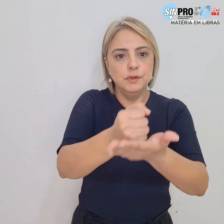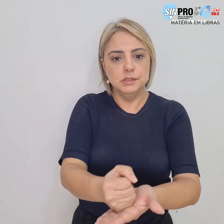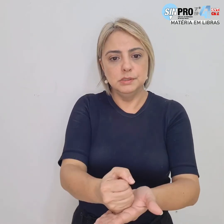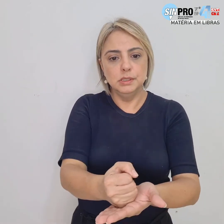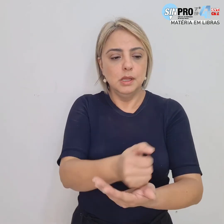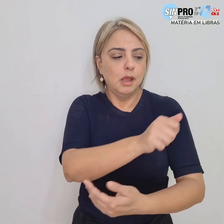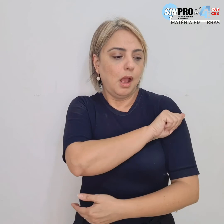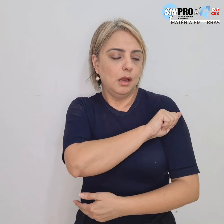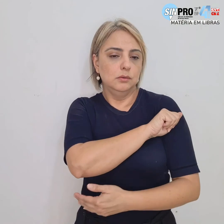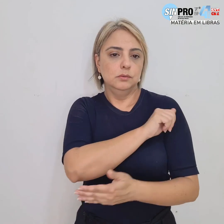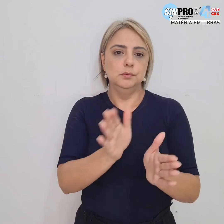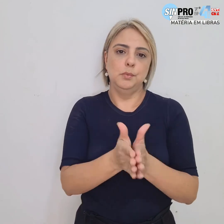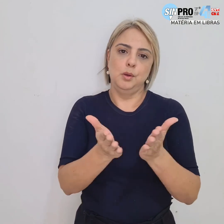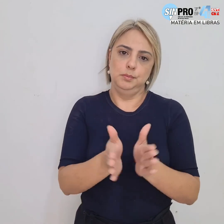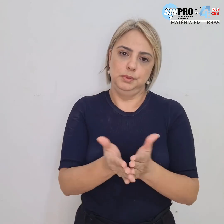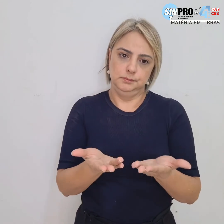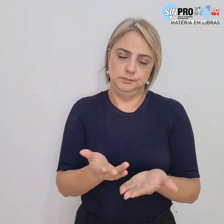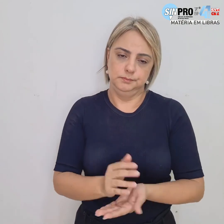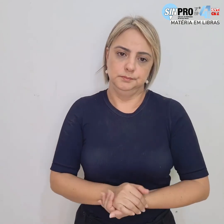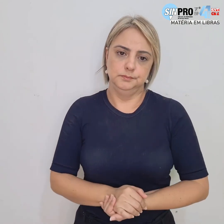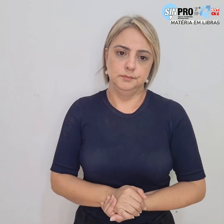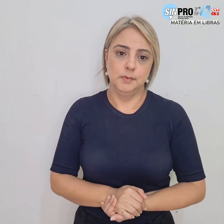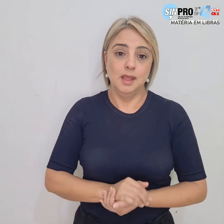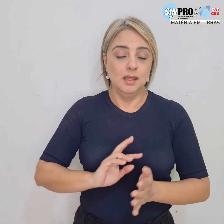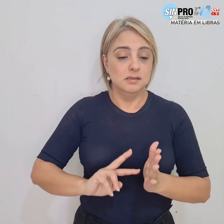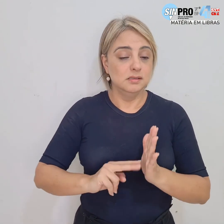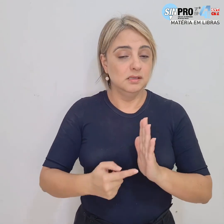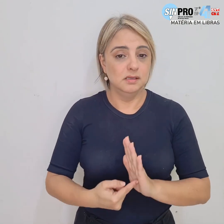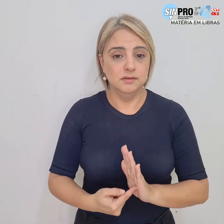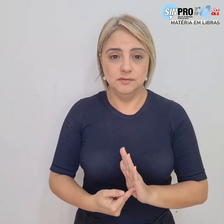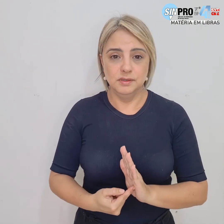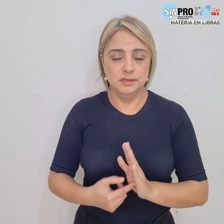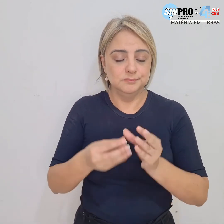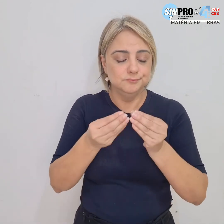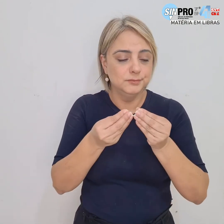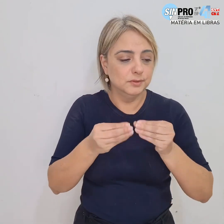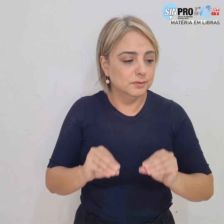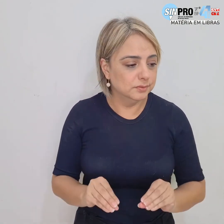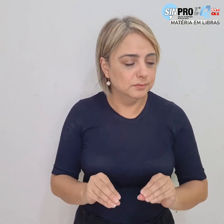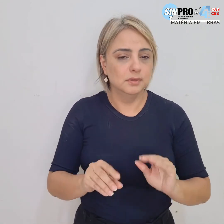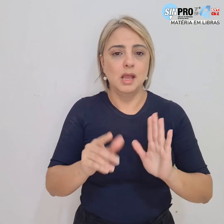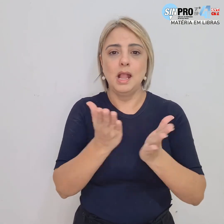renda, o que significa um desmonte do programa.